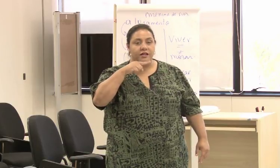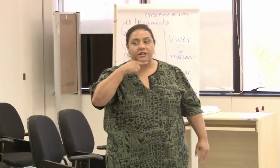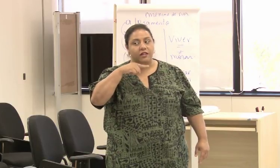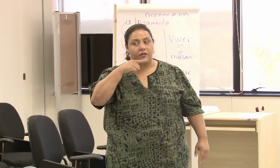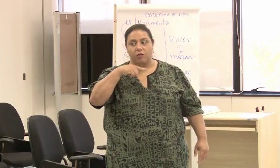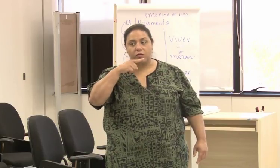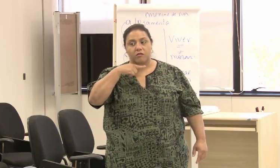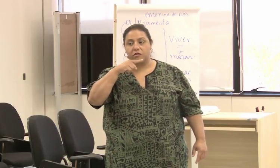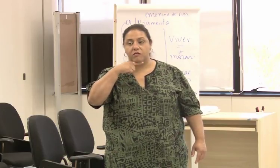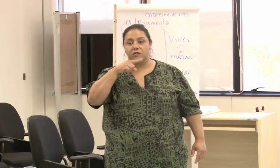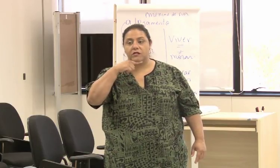Não.